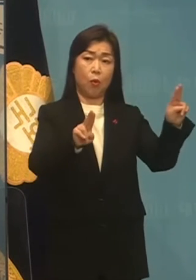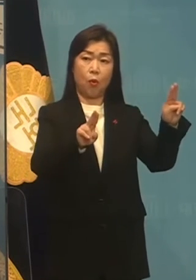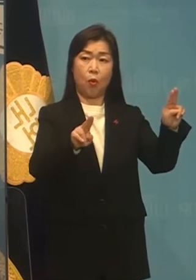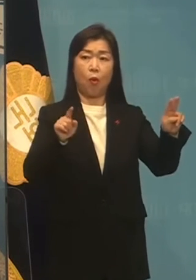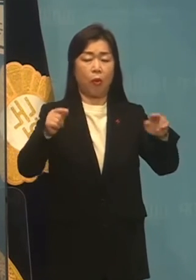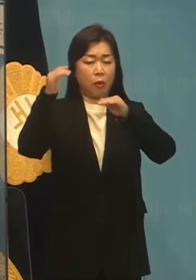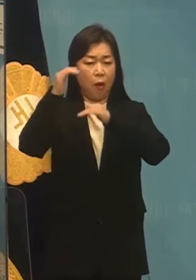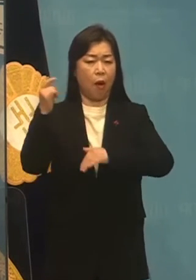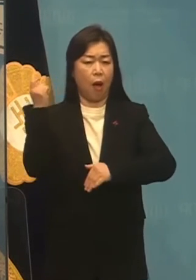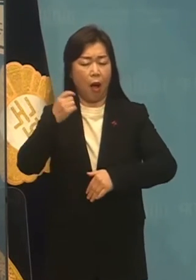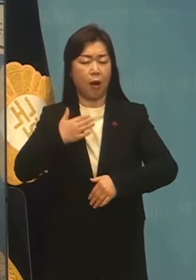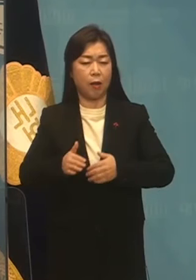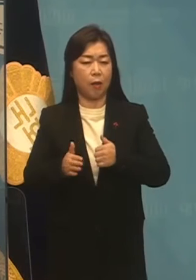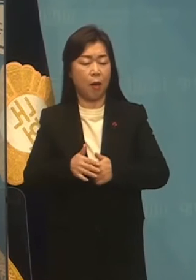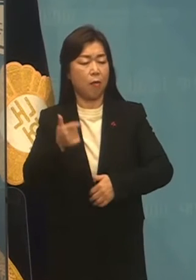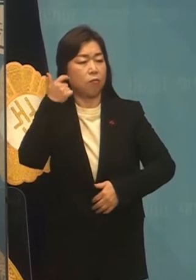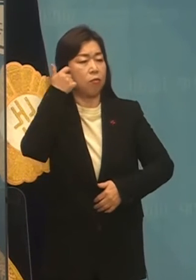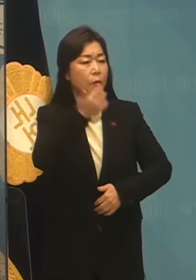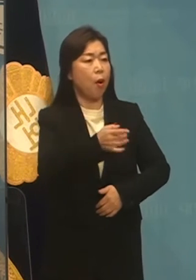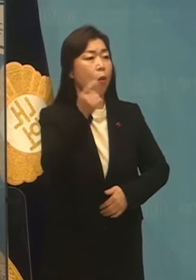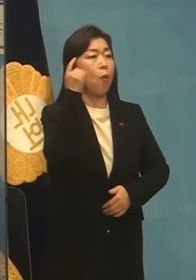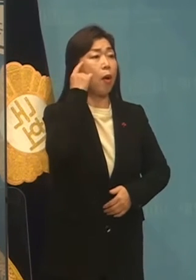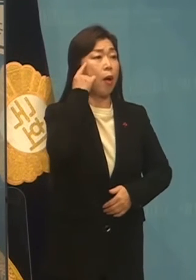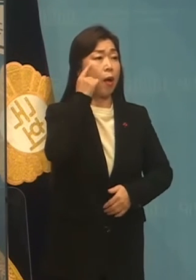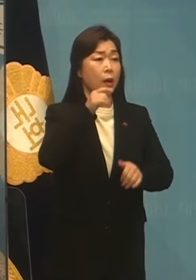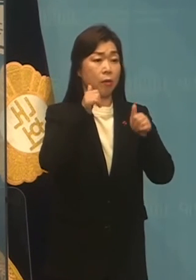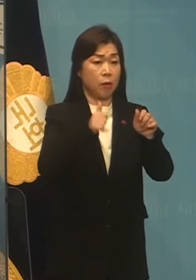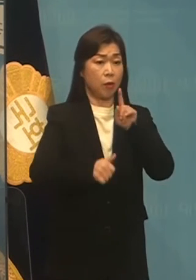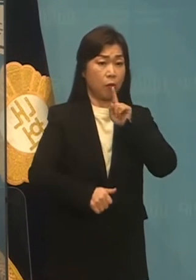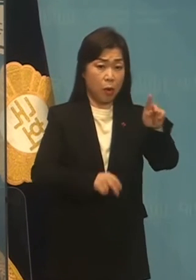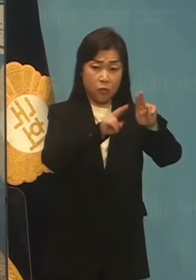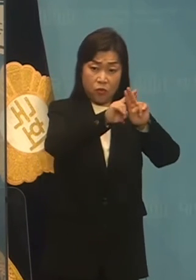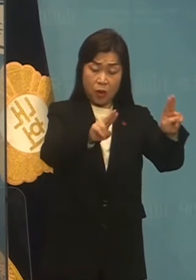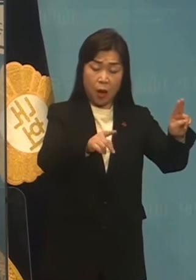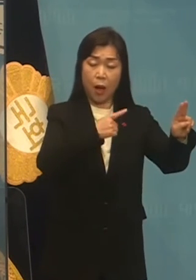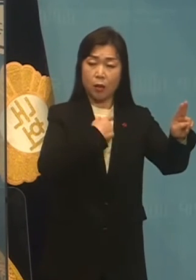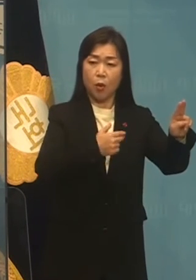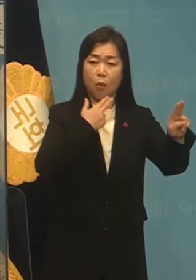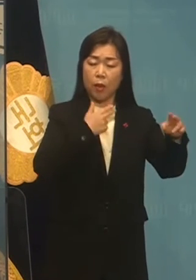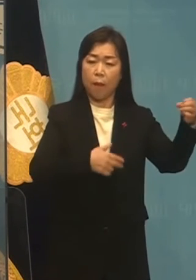질문에 소치아를 안 했다고 새빨간 거짓말을